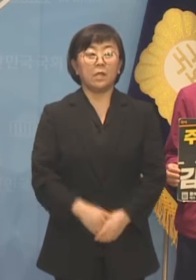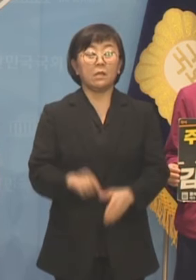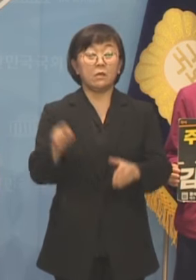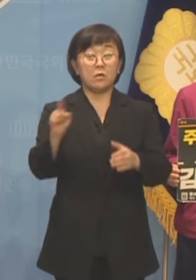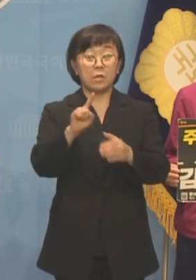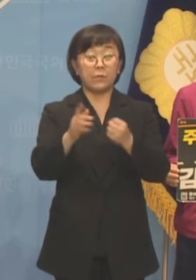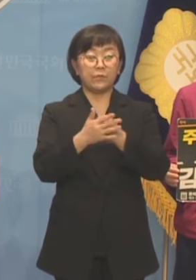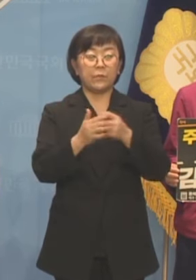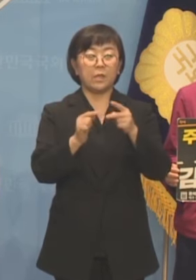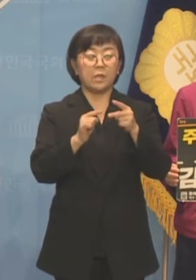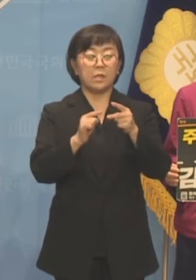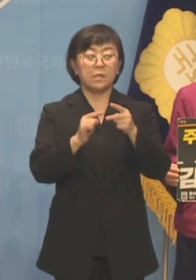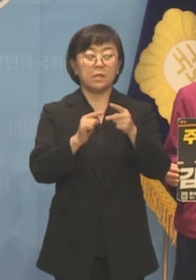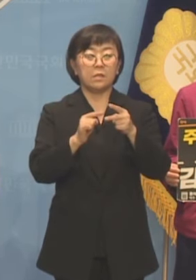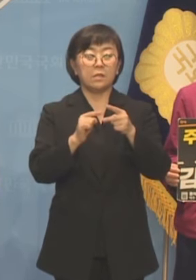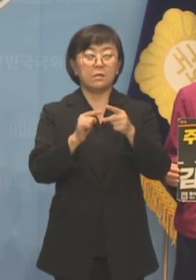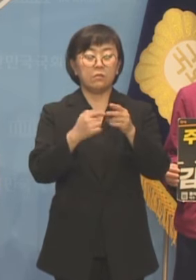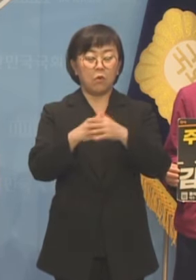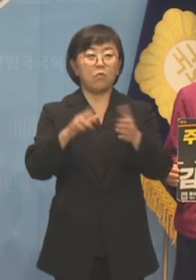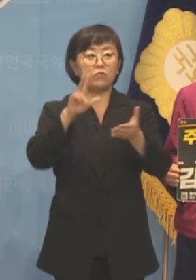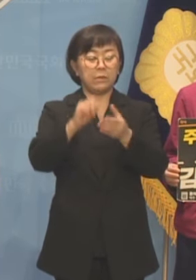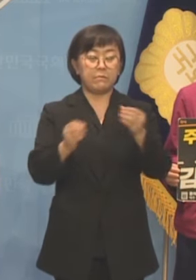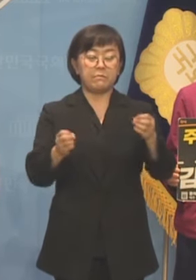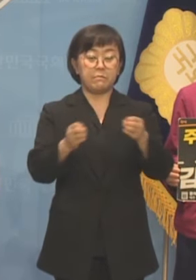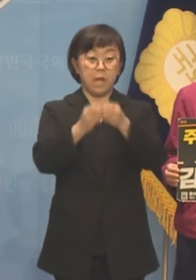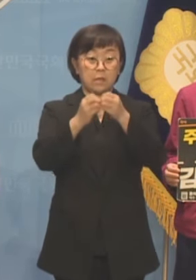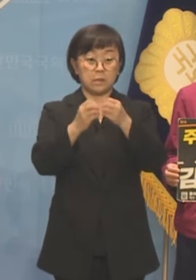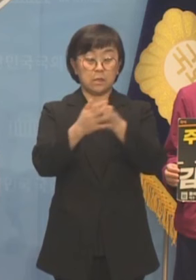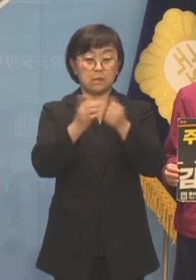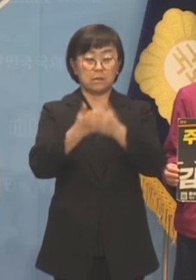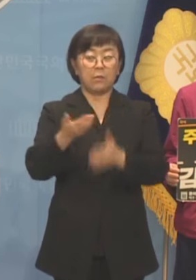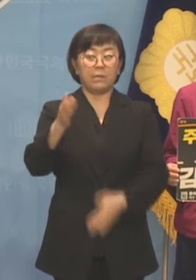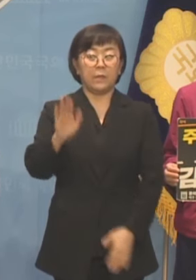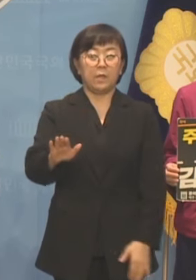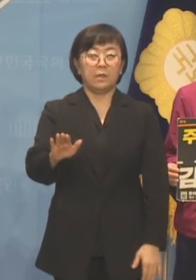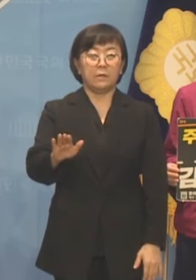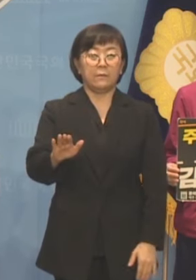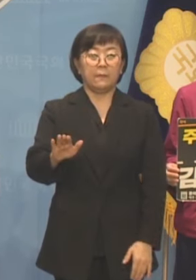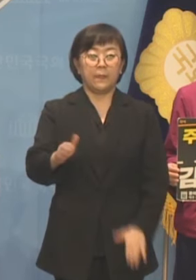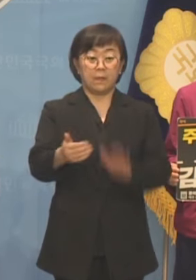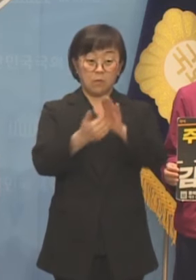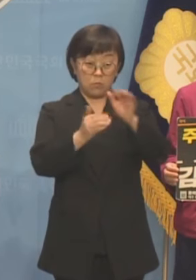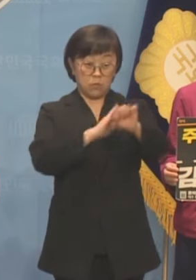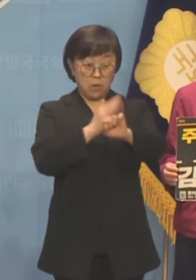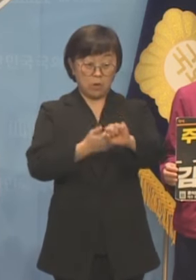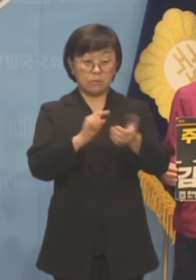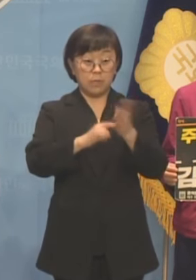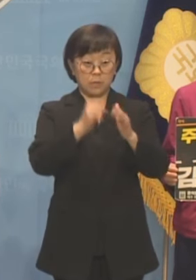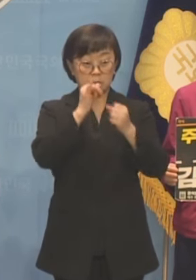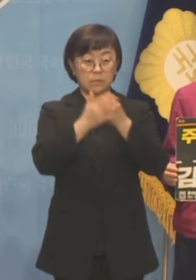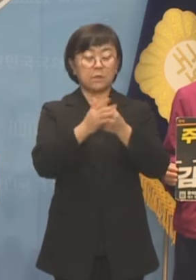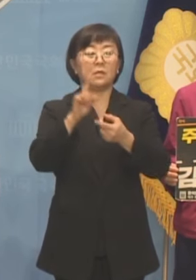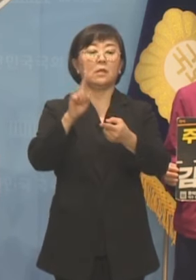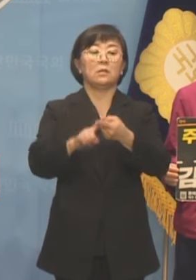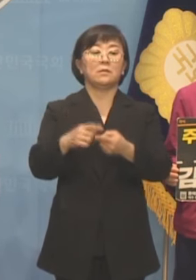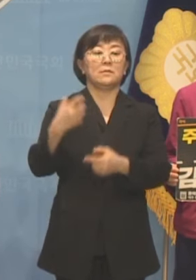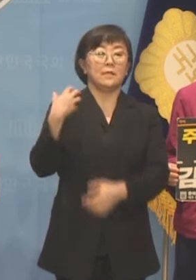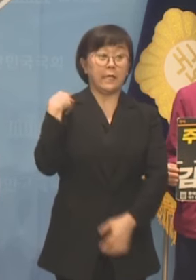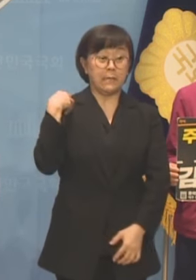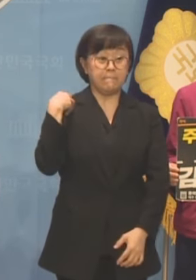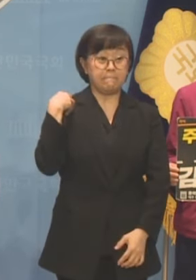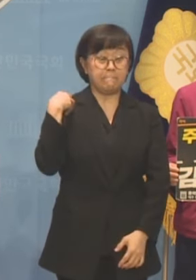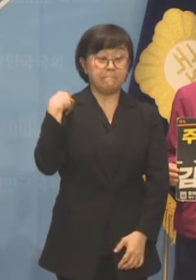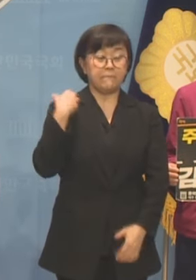이건 예상일 수 있습니다 그럼에도 불구하고 거부권을 행사한다면 그거에 대한